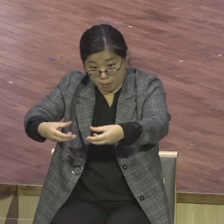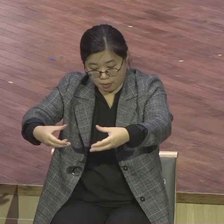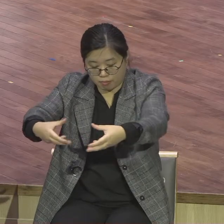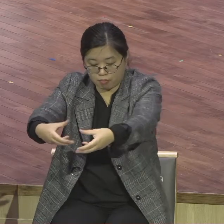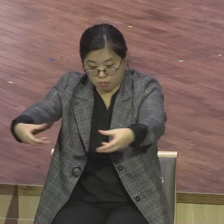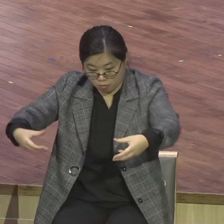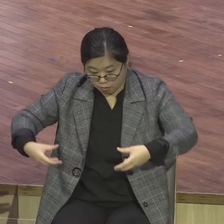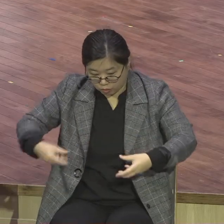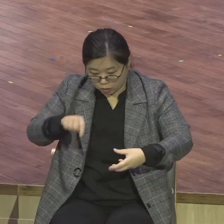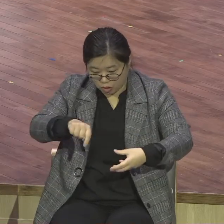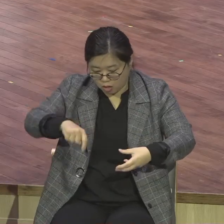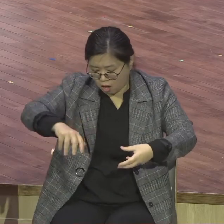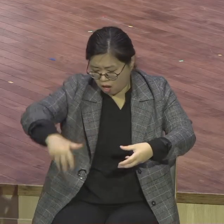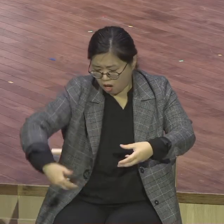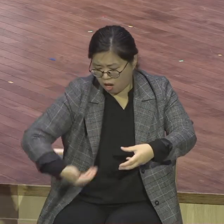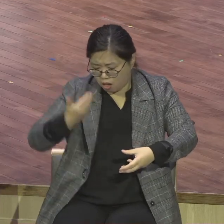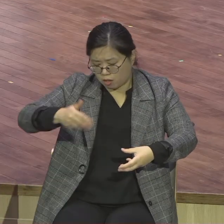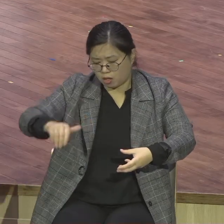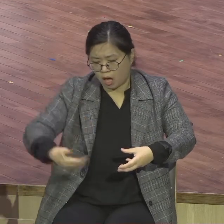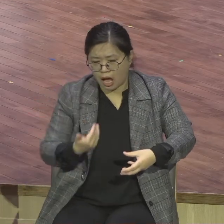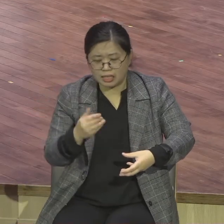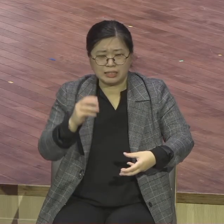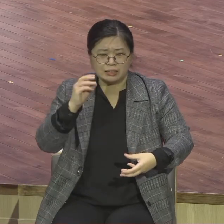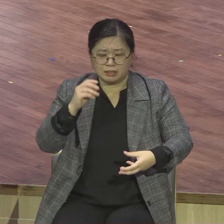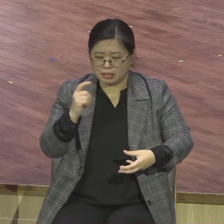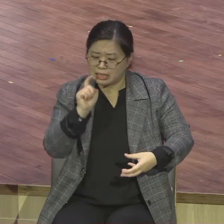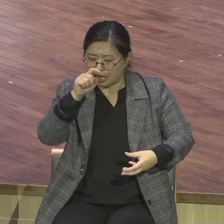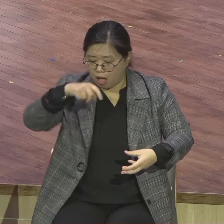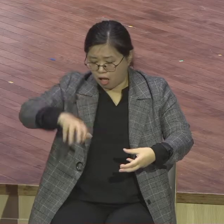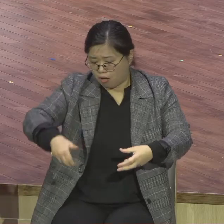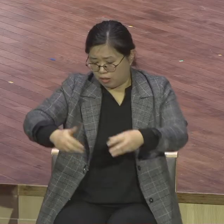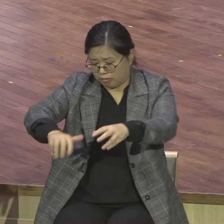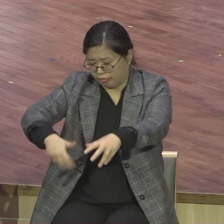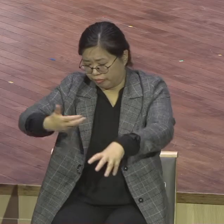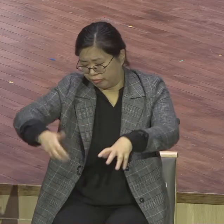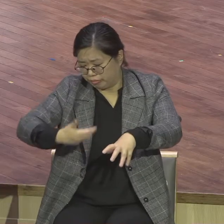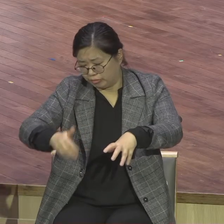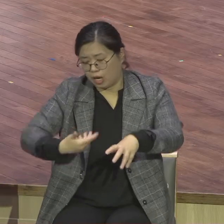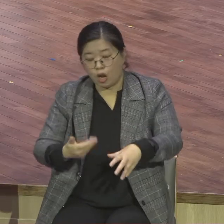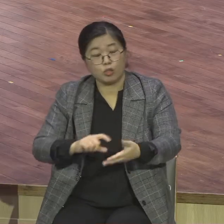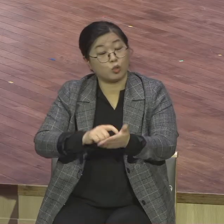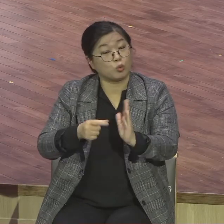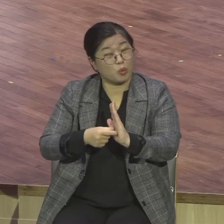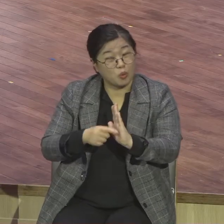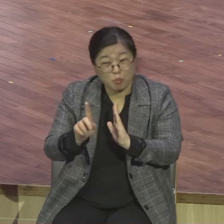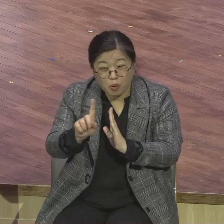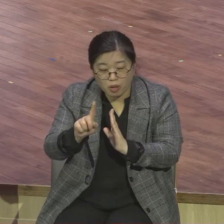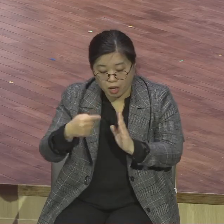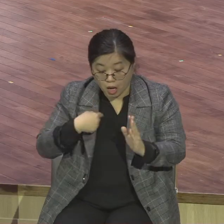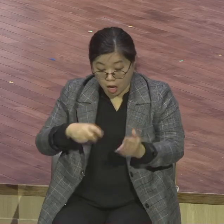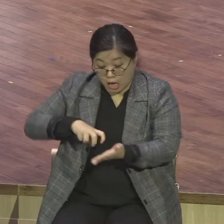생활화, 체질화되어 있어요. 자, 우리가 외치는 게 뭡니까? 우리만이 외치는 거예요. 기도 24.